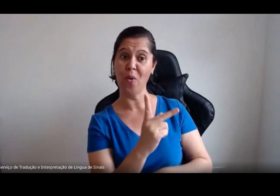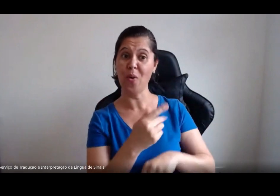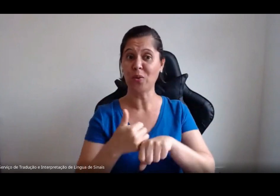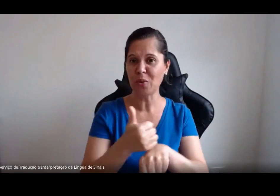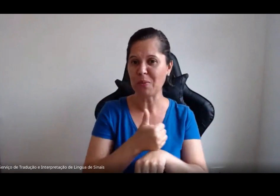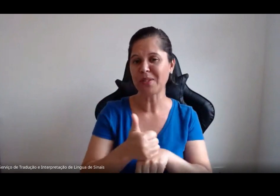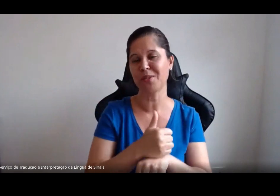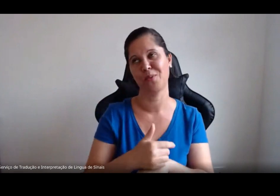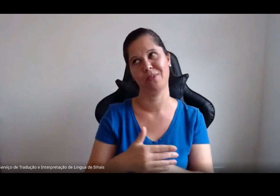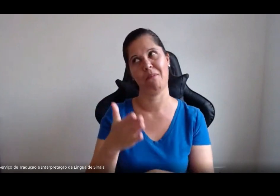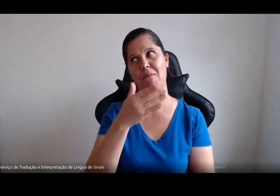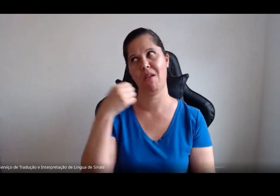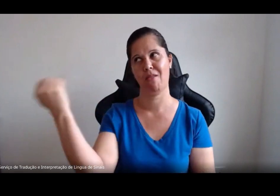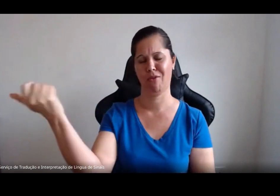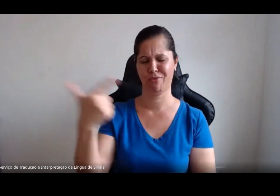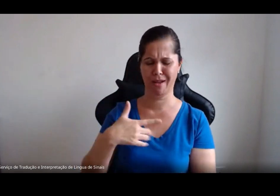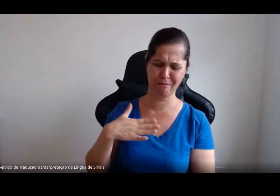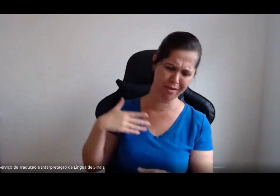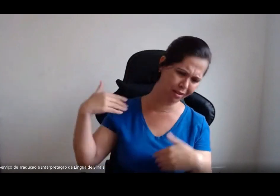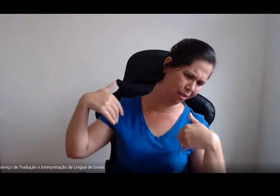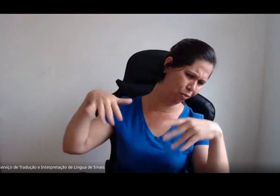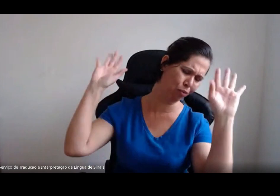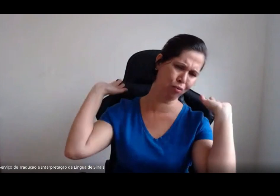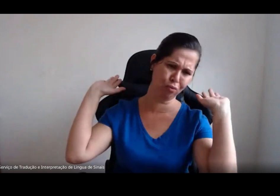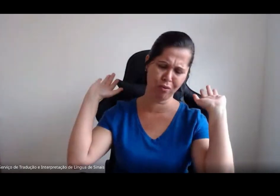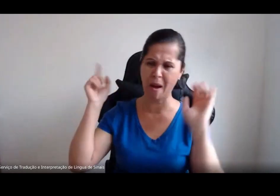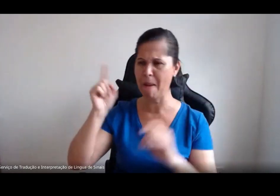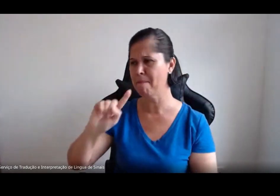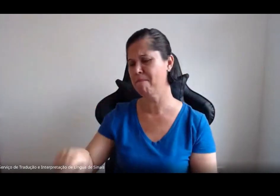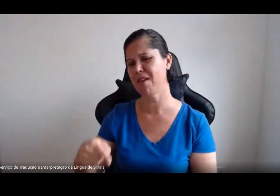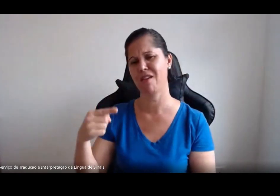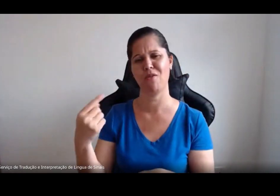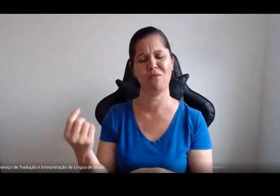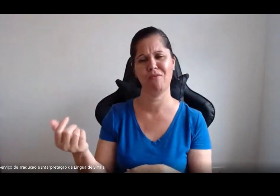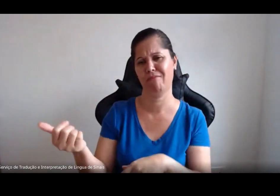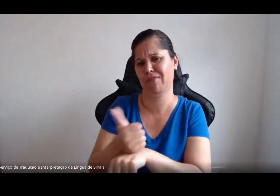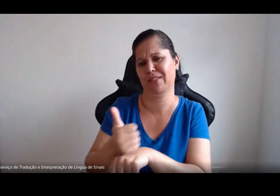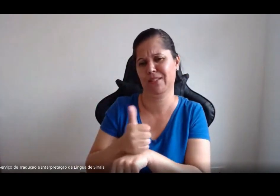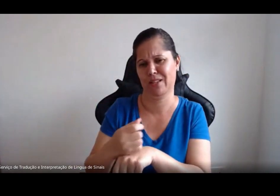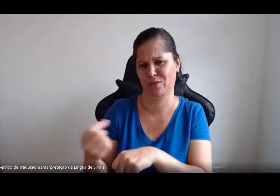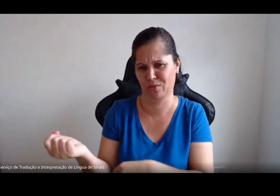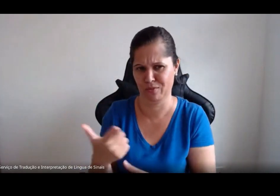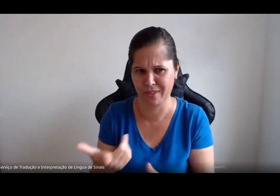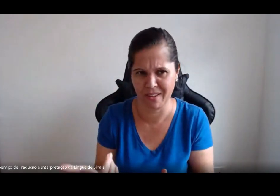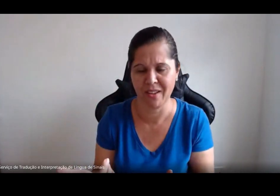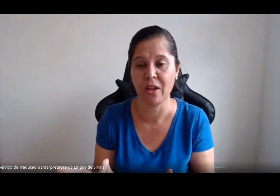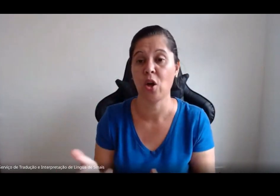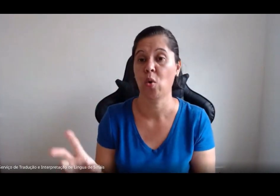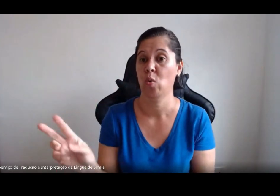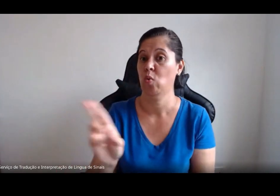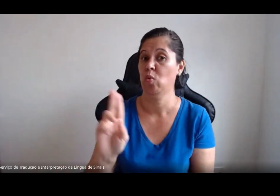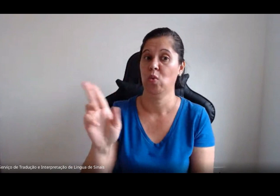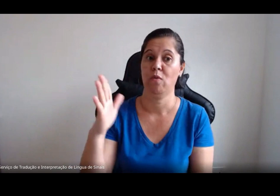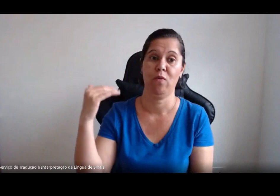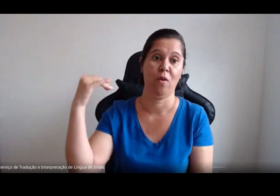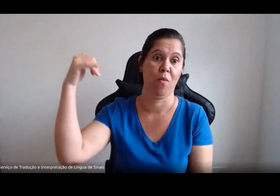Este, muito melhor, 1.000 vezes melhor, 1.000.000 de vezes melhor como pesquisador.